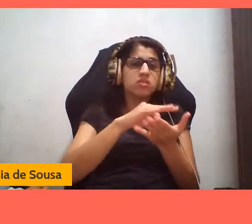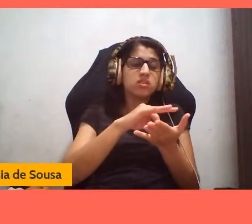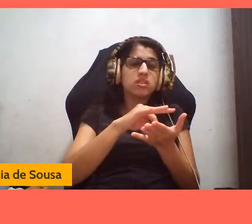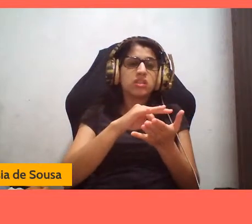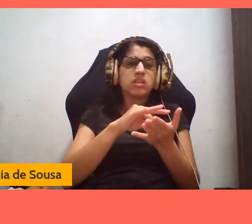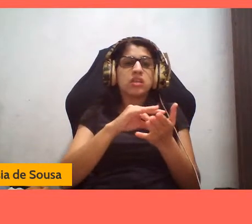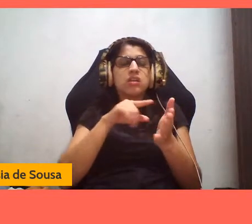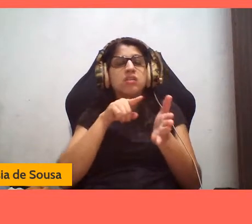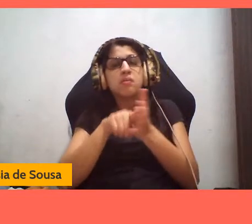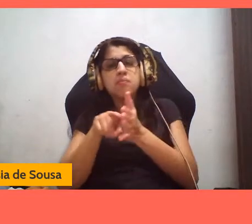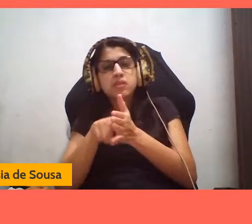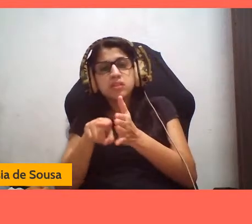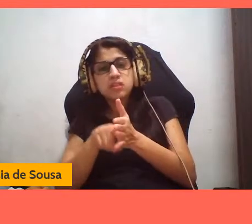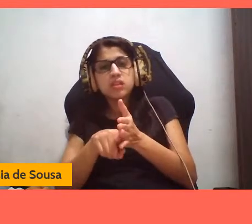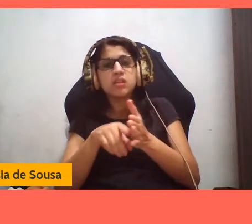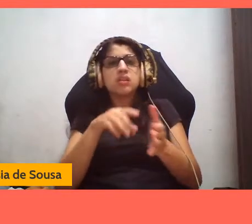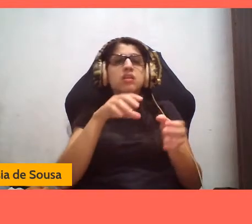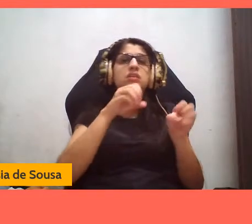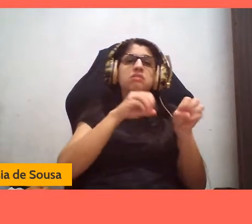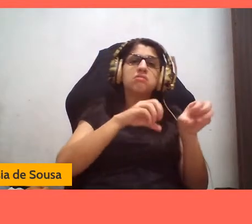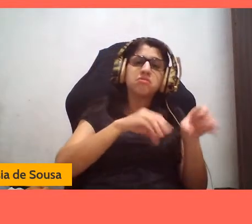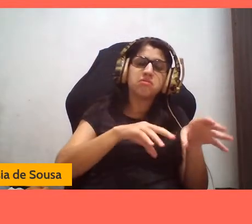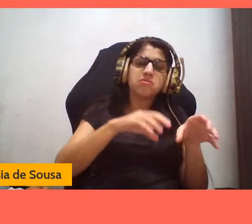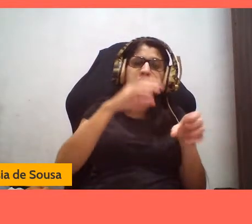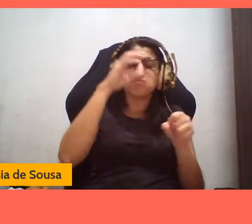na formação universitária?